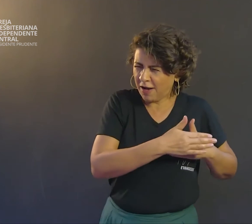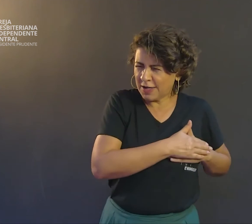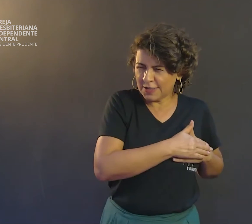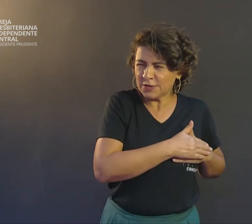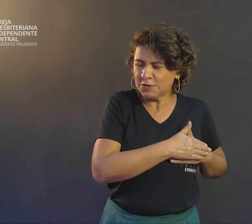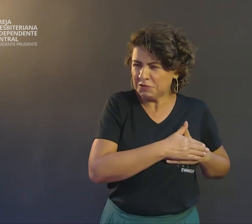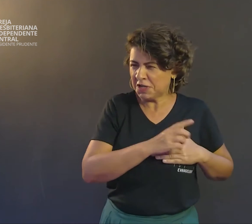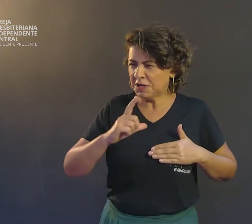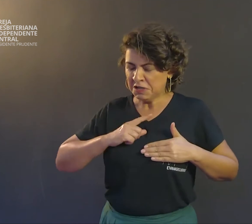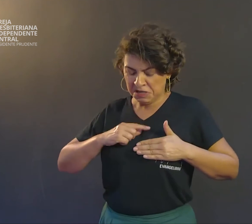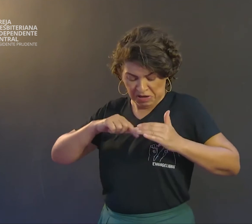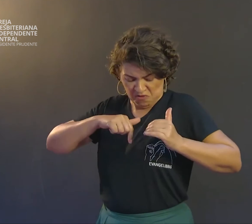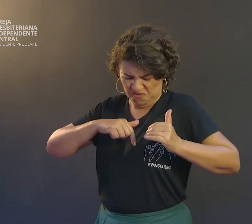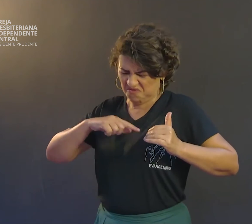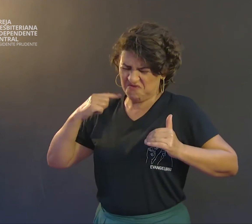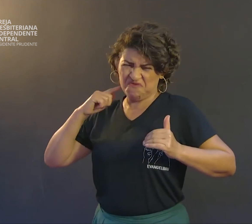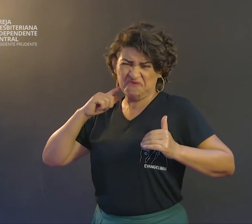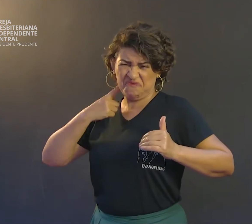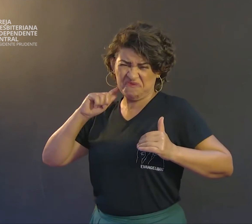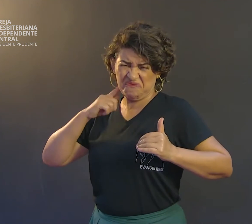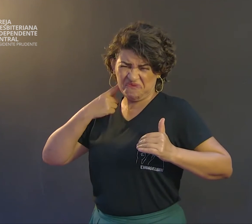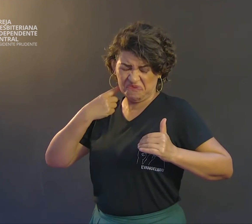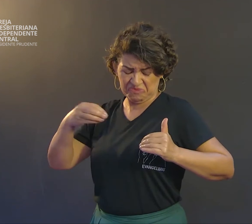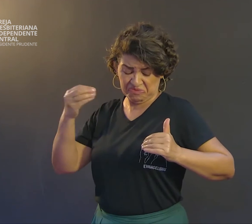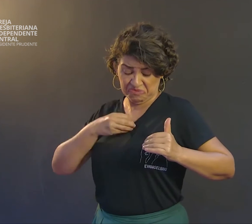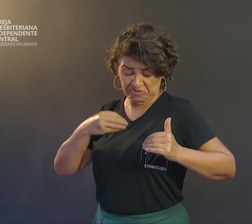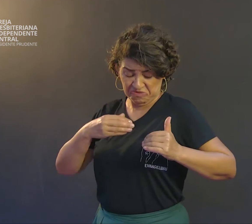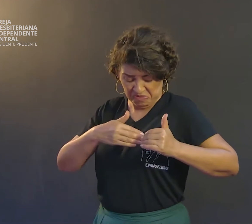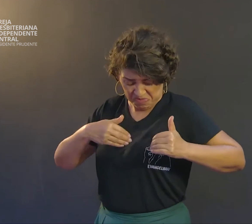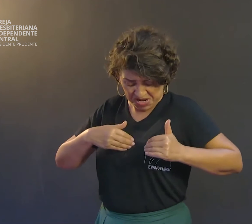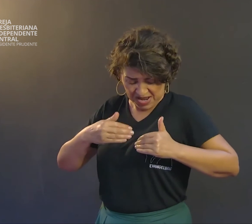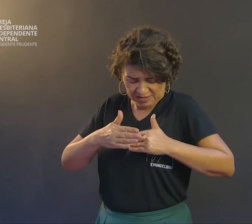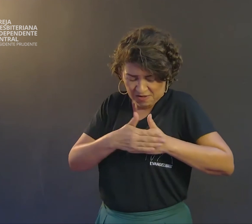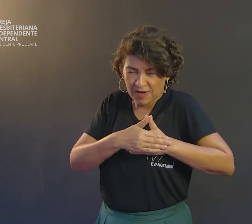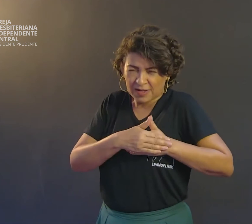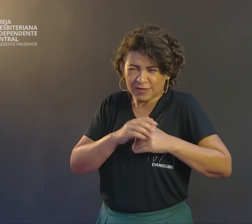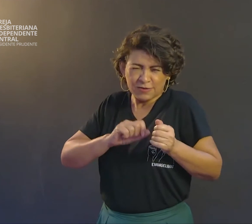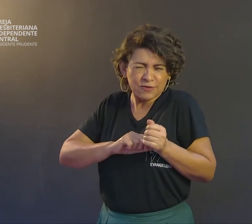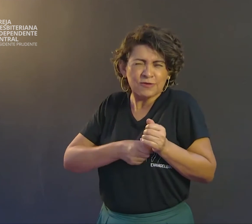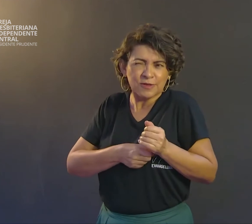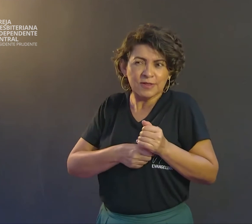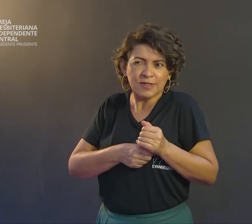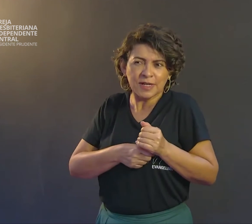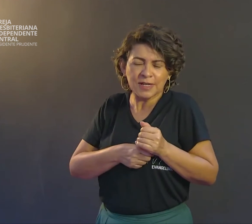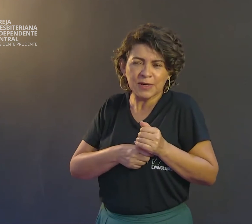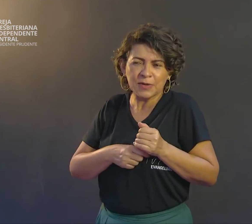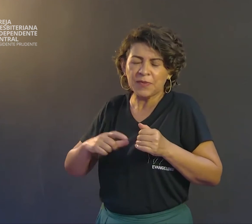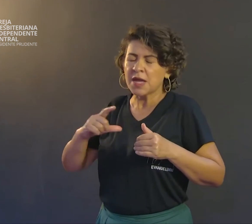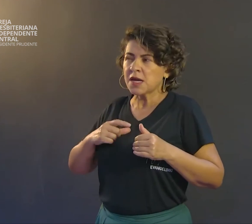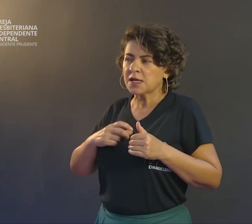coisas podres, guardadas, e temos vergonha de sequer pensar na possibilidade de